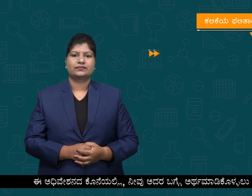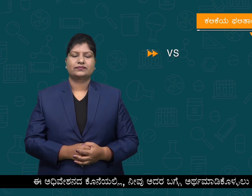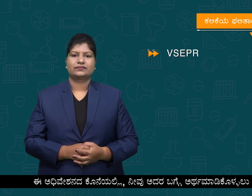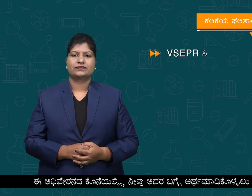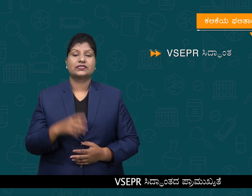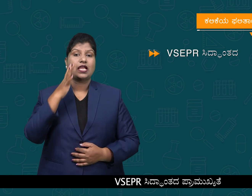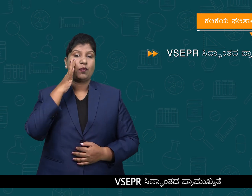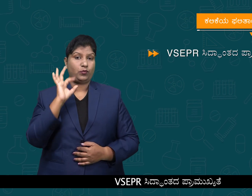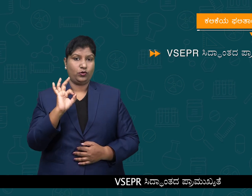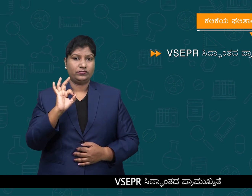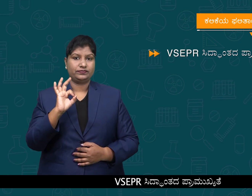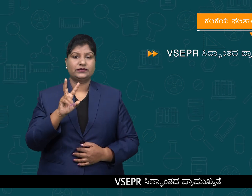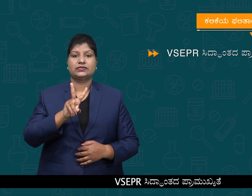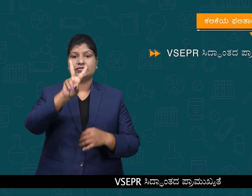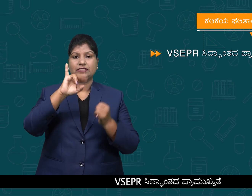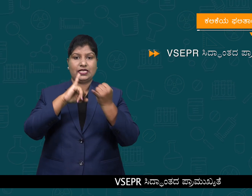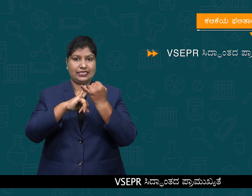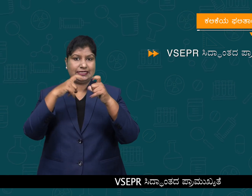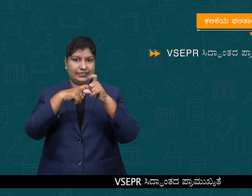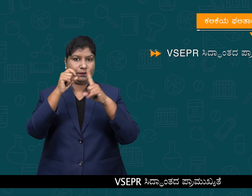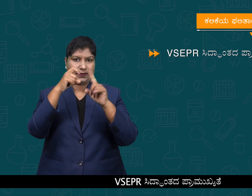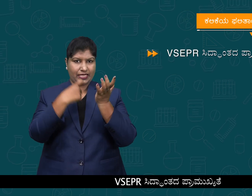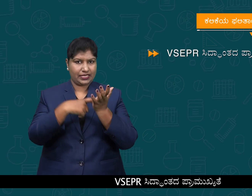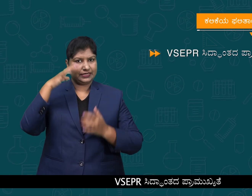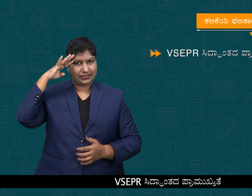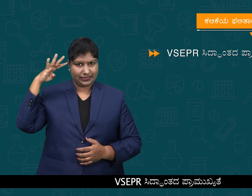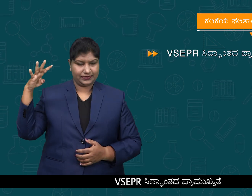ಸಾಧ್ಯವಾಗುತ್ತದೆ. VSEPR ಸಿದ್ಧಾಂತದ ಪ್ರಾಮುಖ್ಯತೆ,